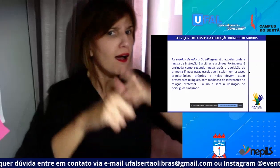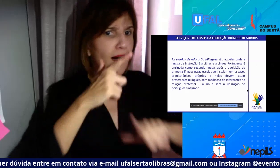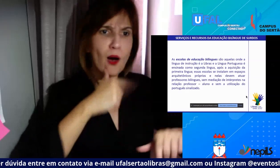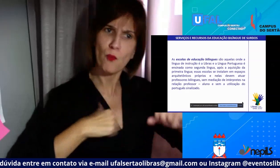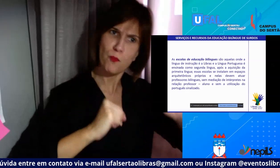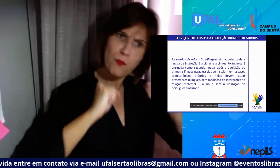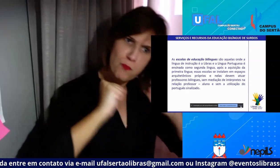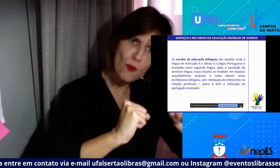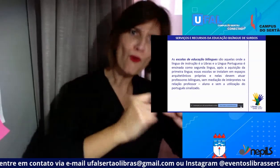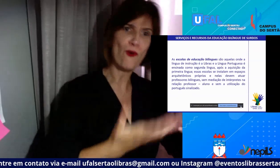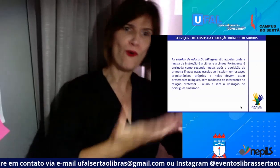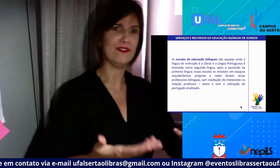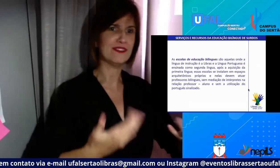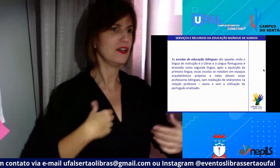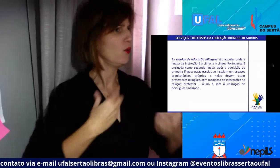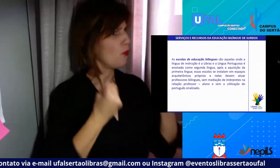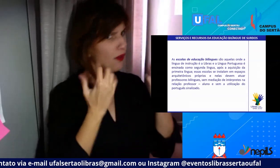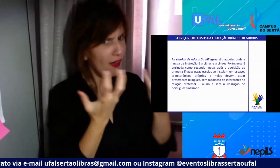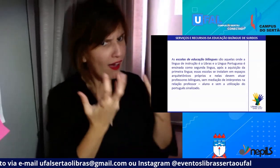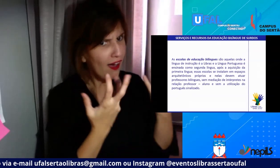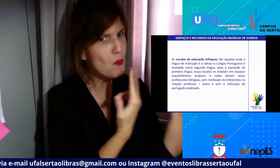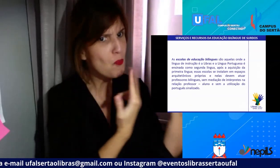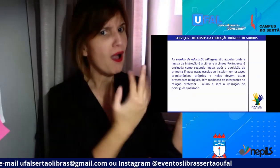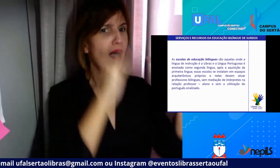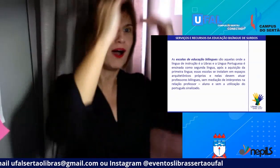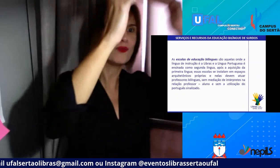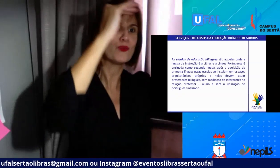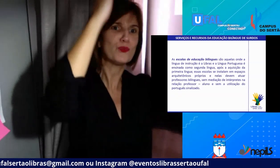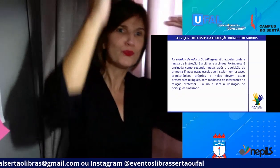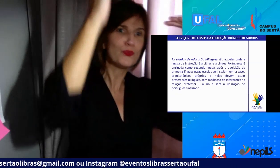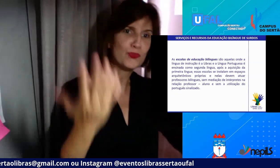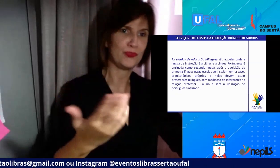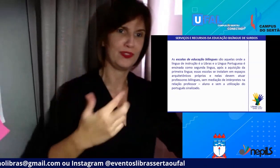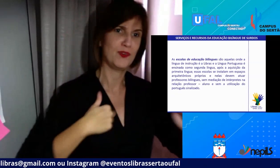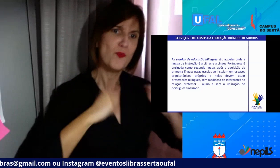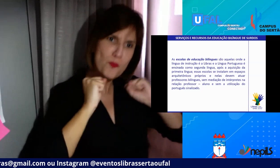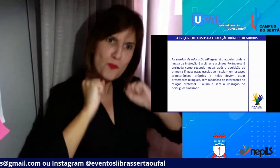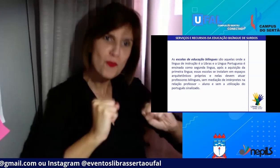trazer, né, esse orgulho surdo aos alunos, para que os surdos possam